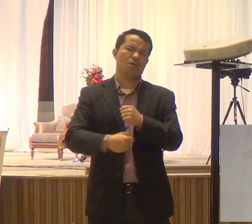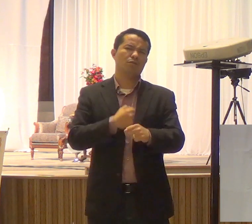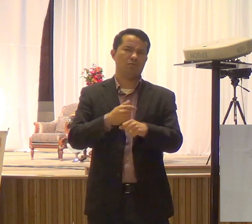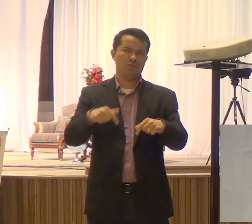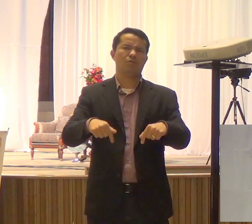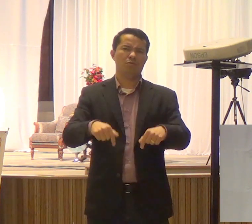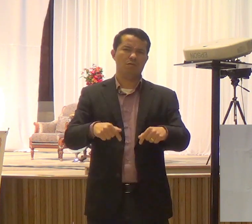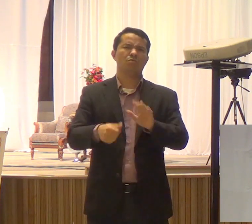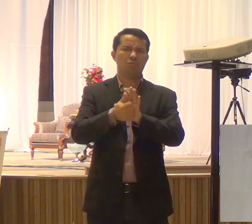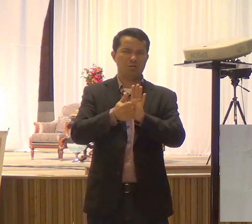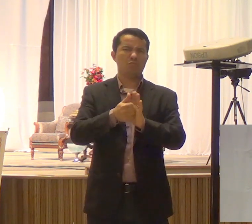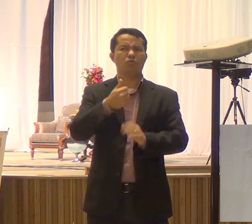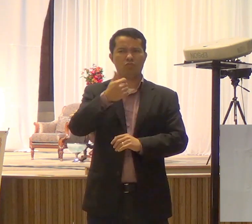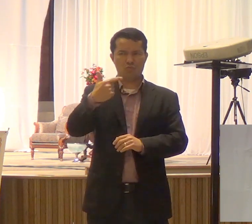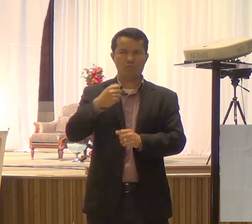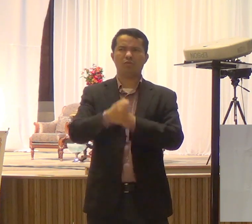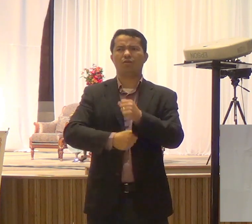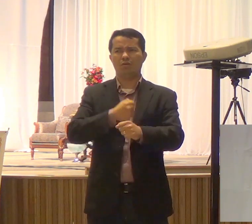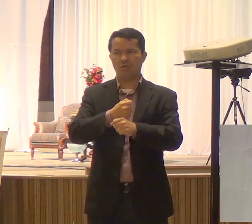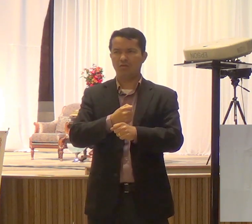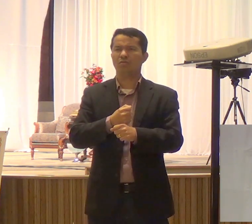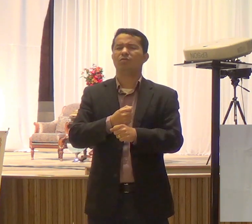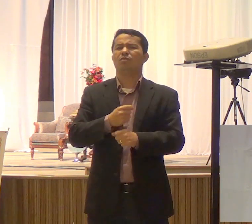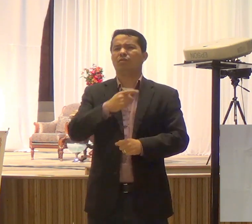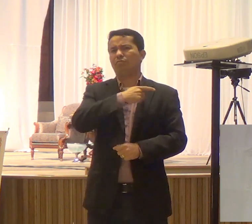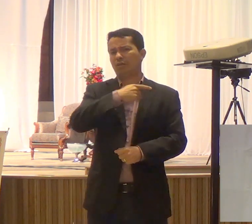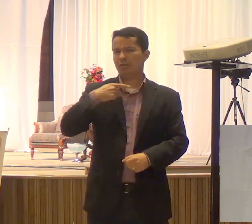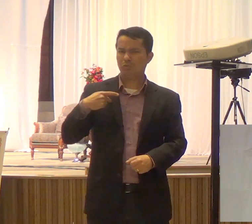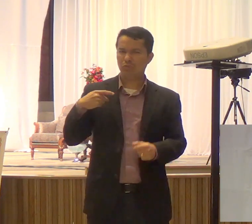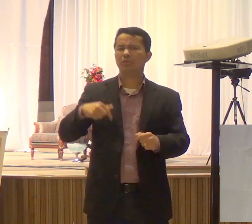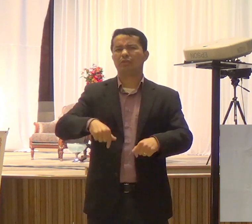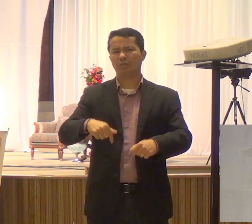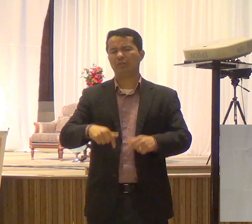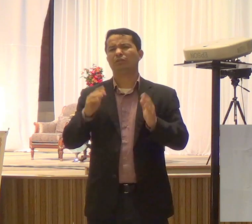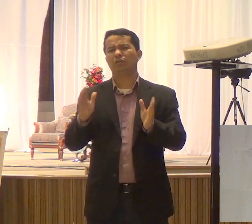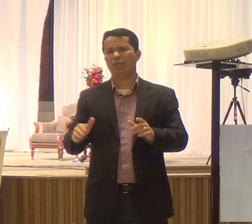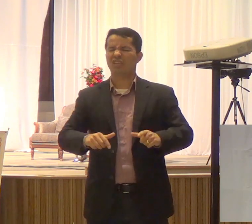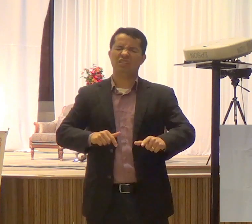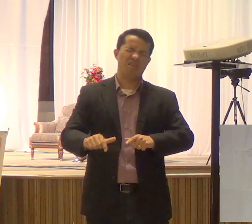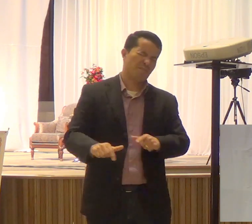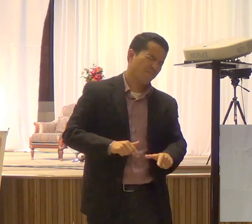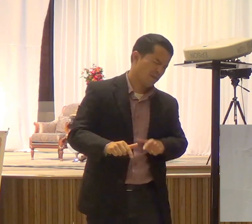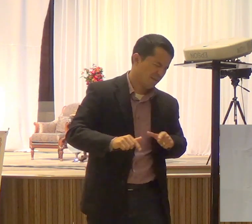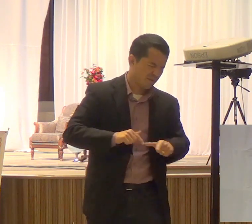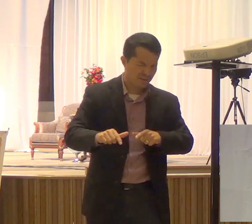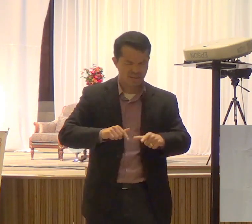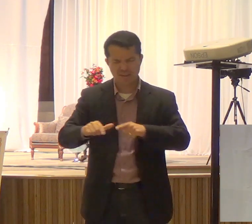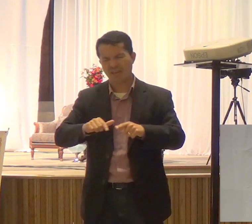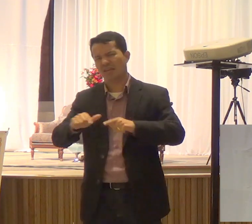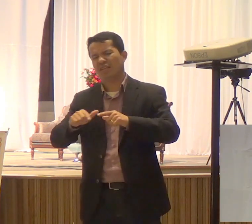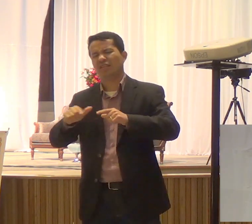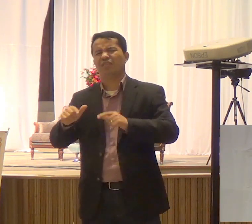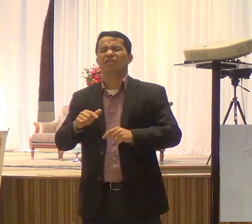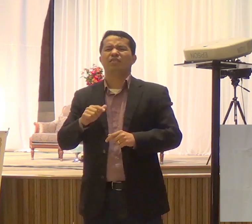e muitos desses anos como pastor, mas todos esses anos trabalhando no ministério. E a gente